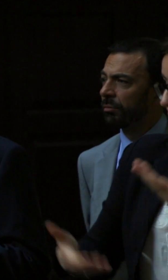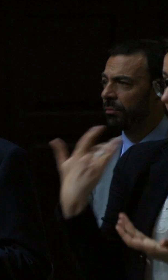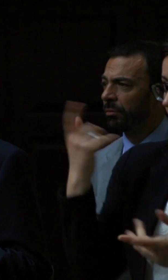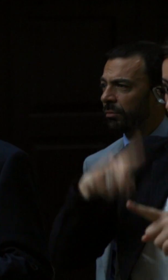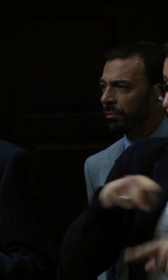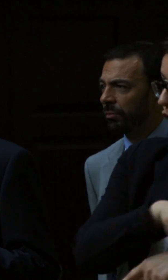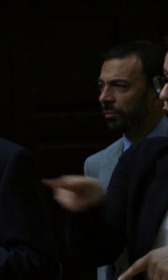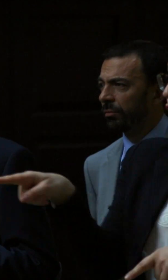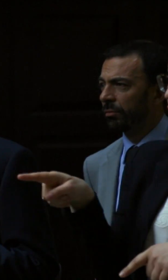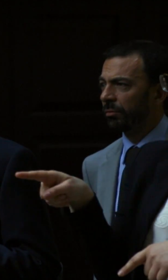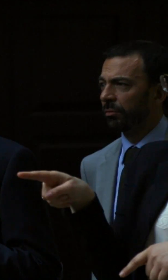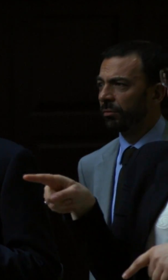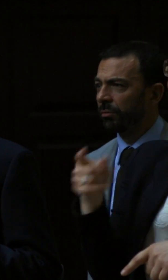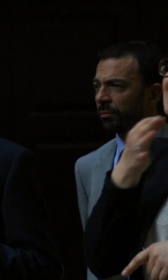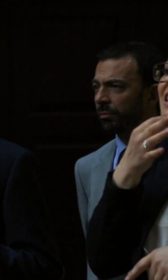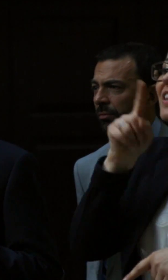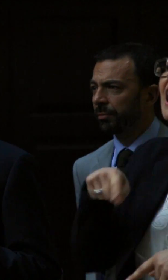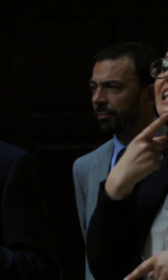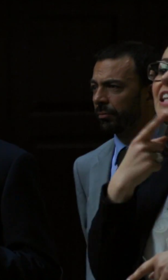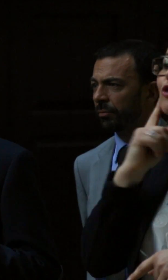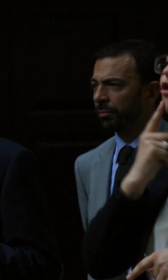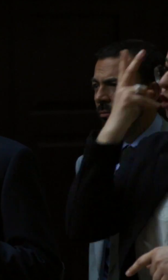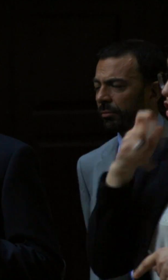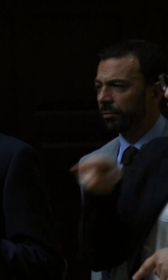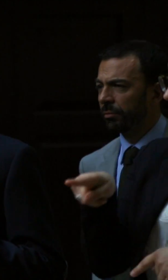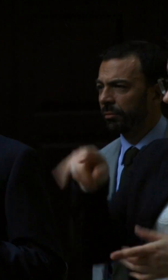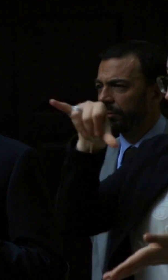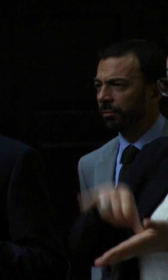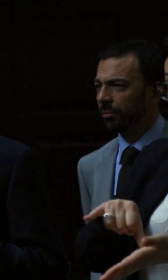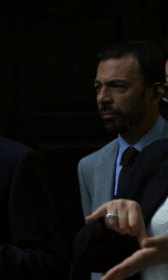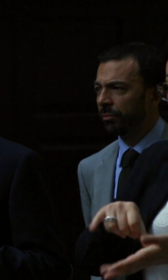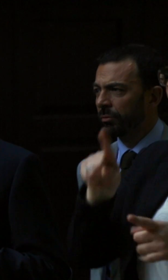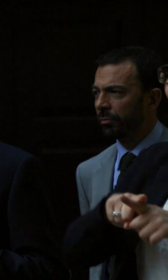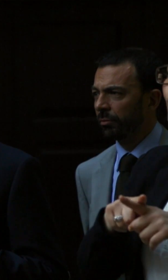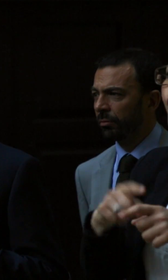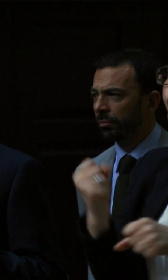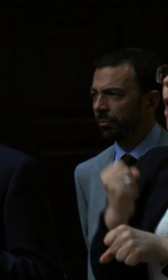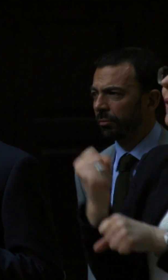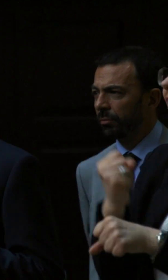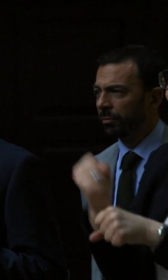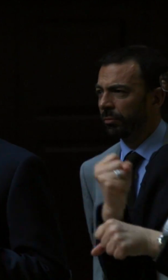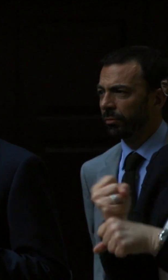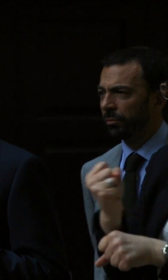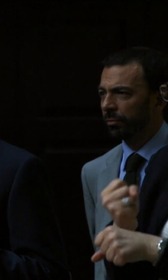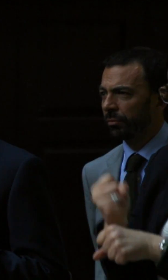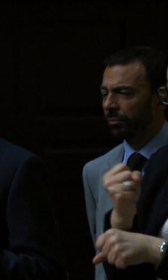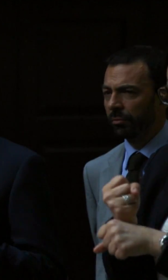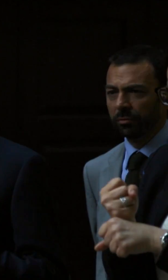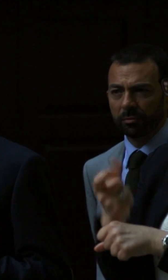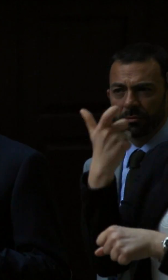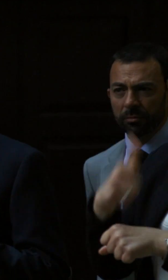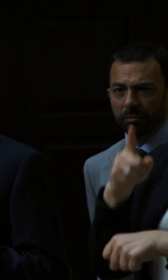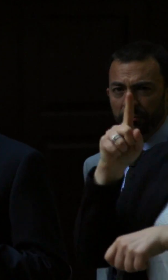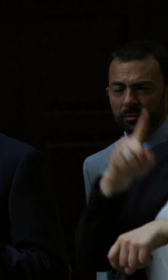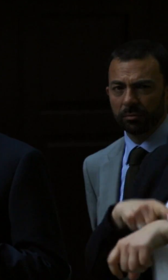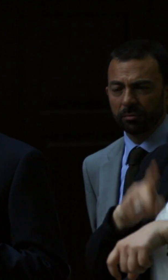E quindi prima di tutto gli utenti del centro, gli operatori che hanno messo a disposizione entrambi il